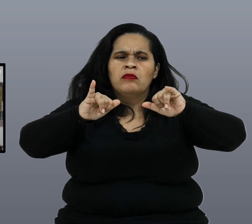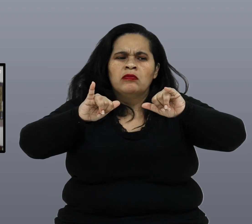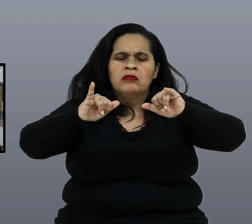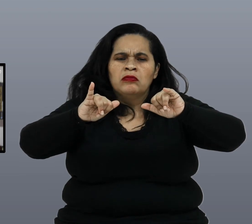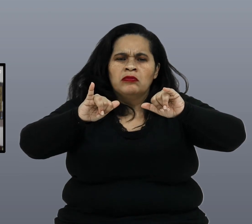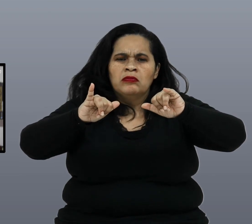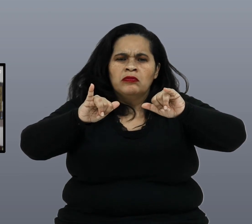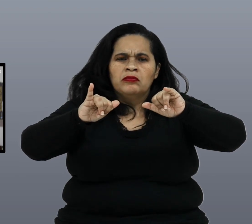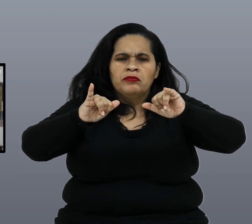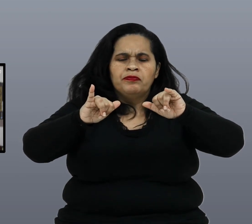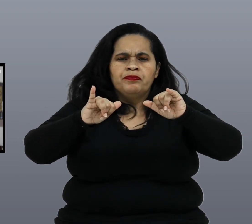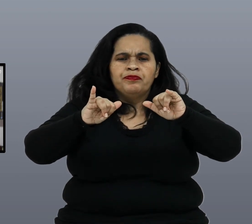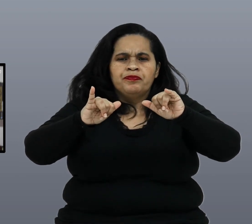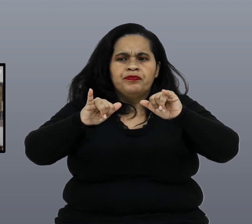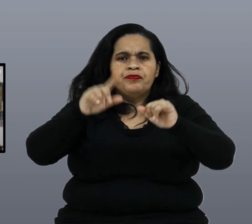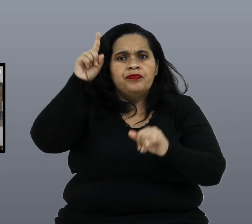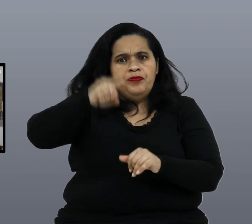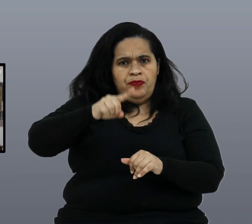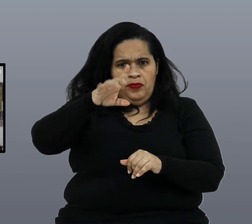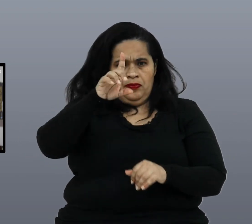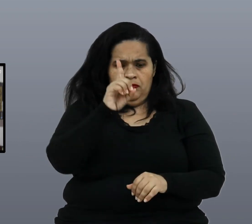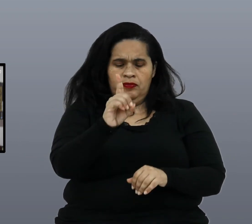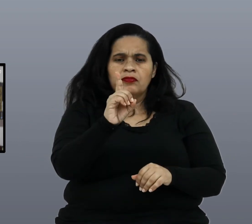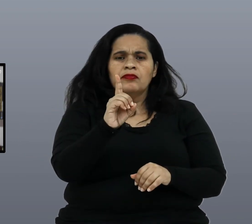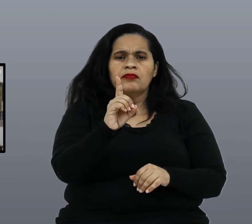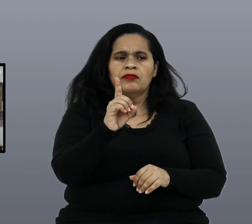que ele mesmo é Deus. Então,